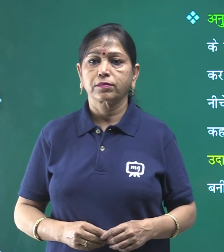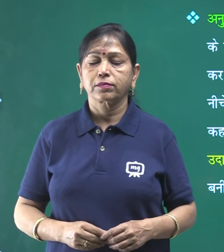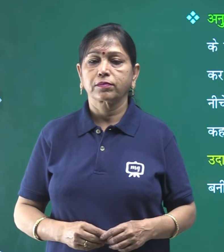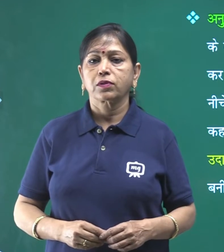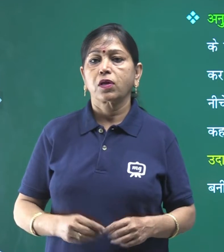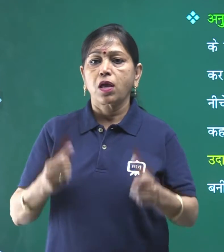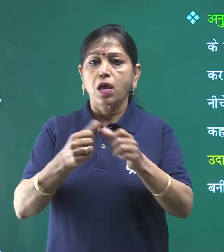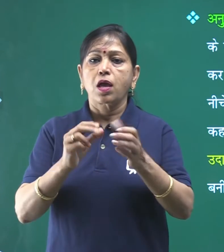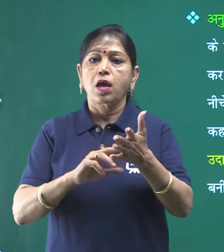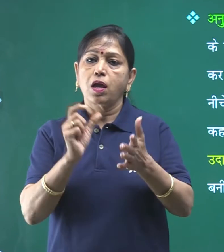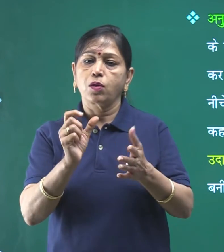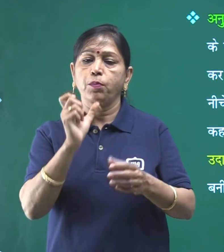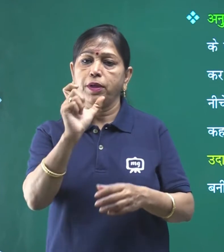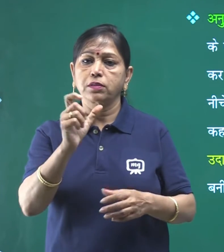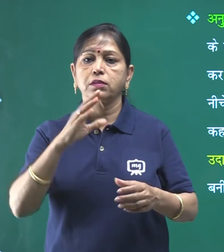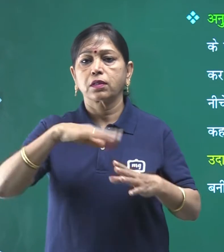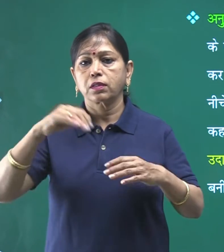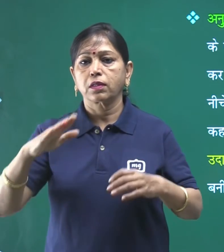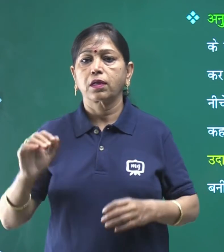अनुप्रस्थ